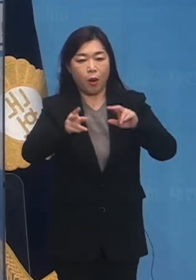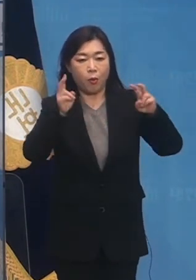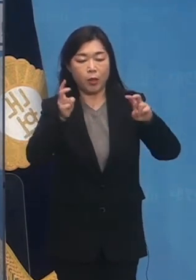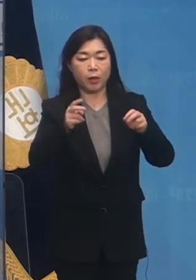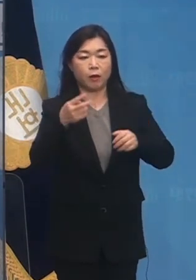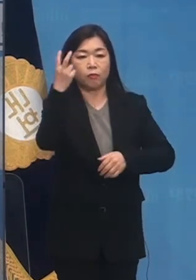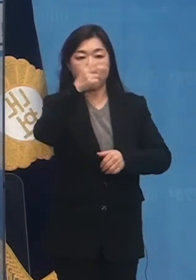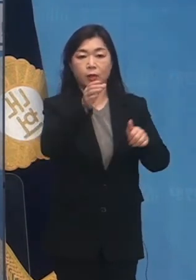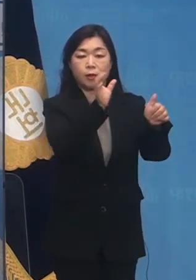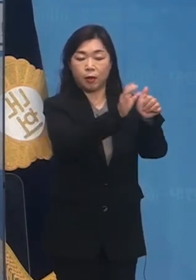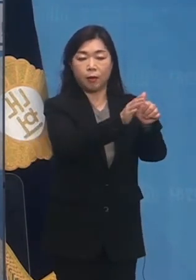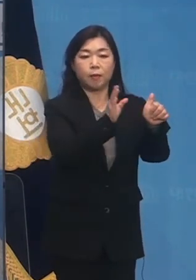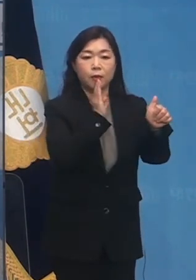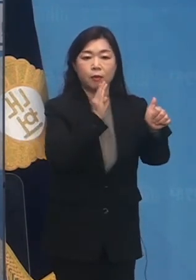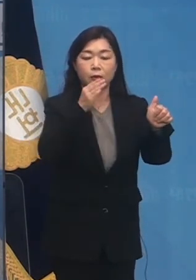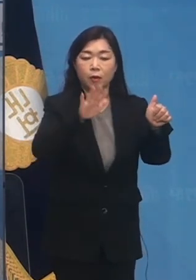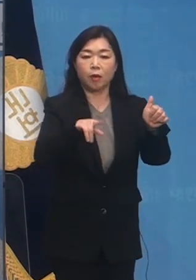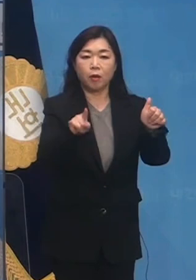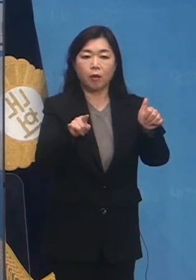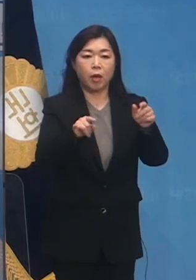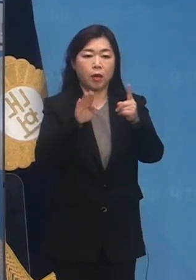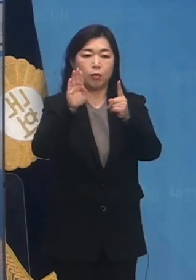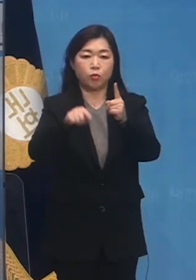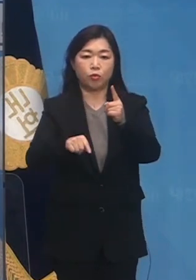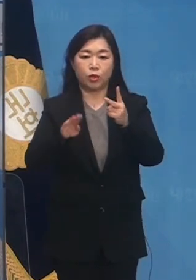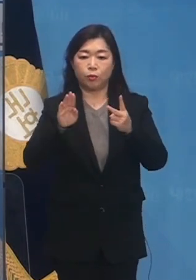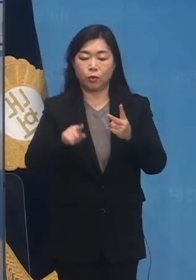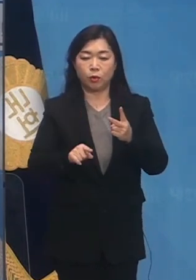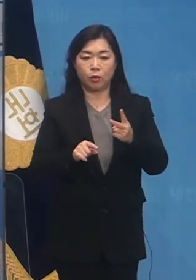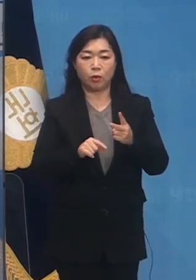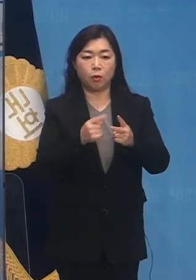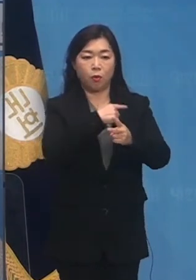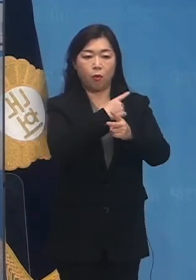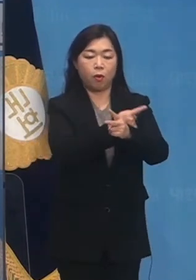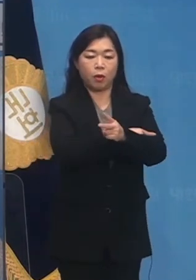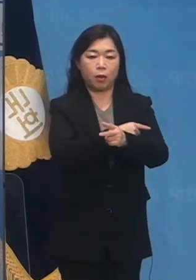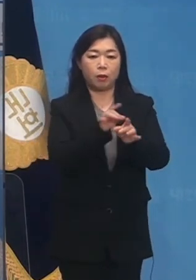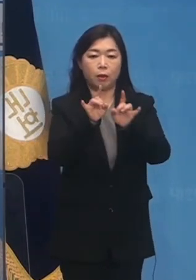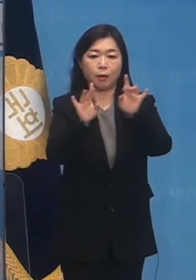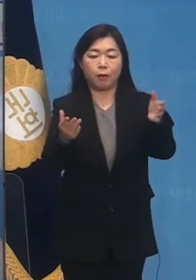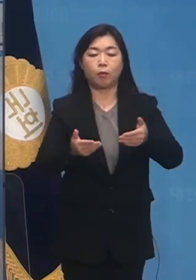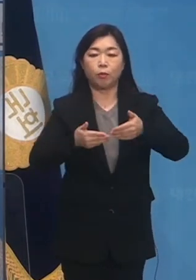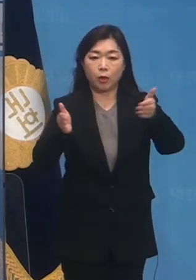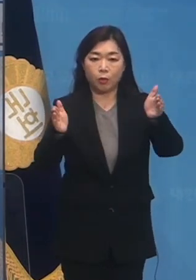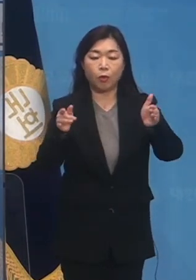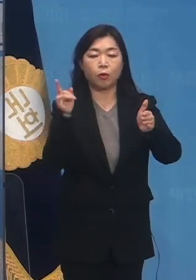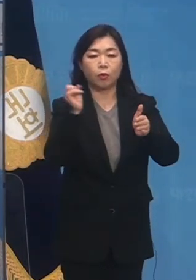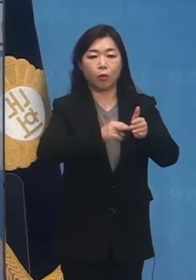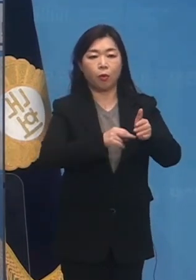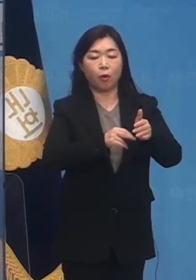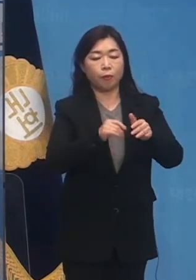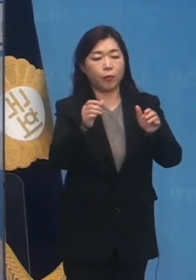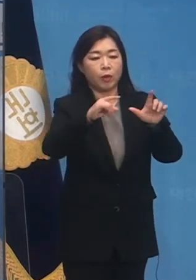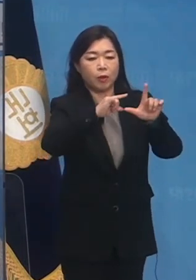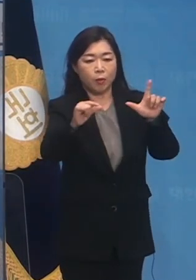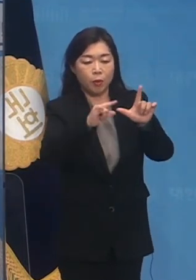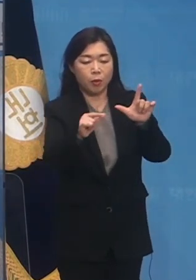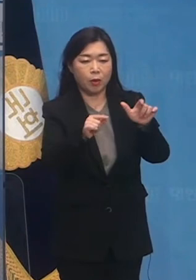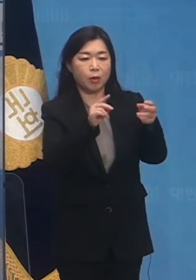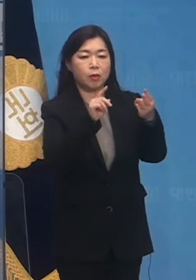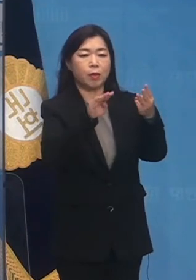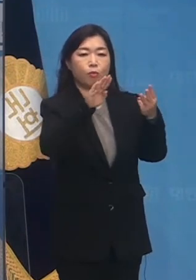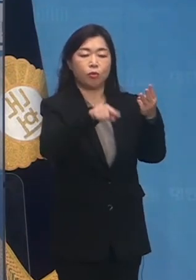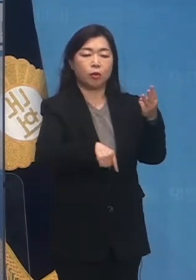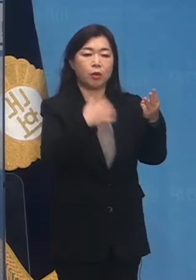수사를 맡고 있었는데, 이것을 1, 2부로 권한을 보내버리고 영역을 3부는 성범죄